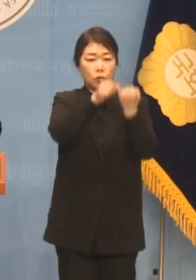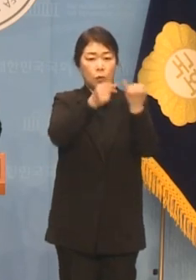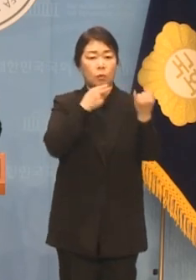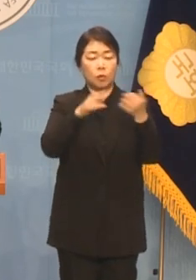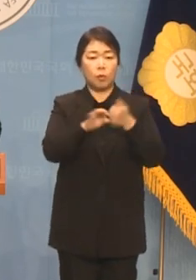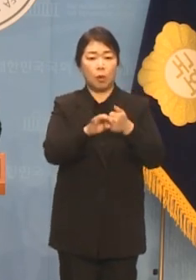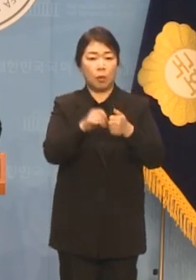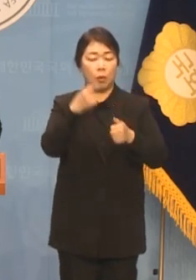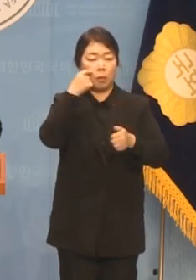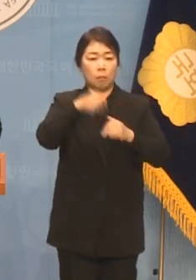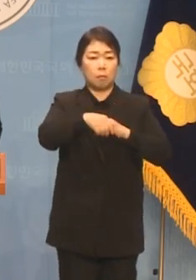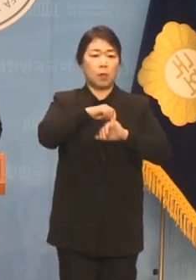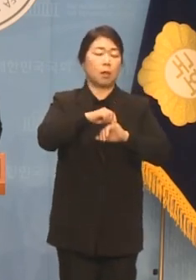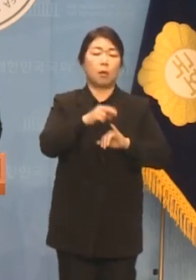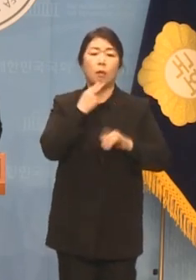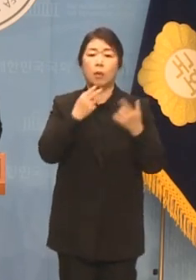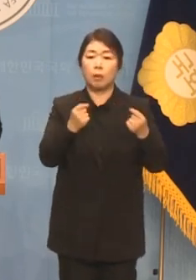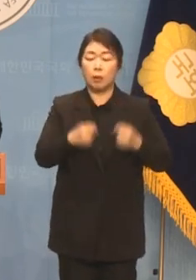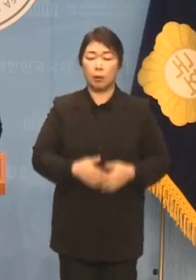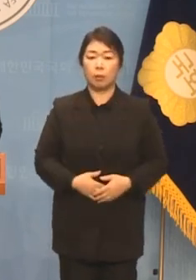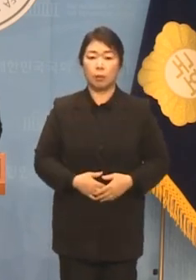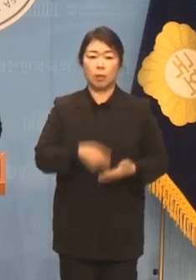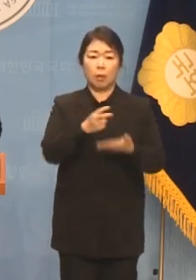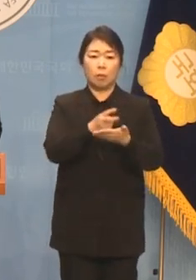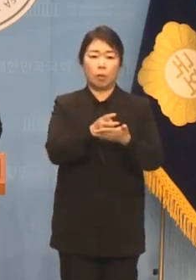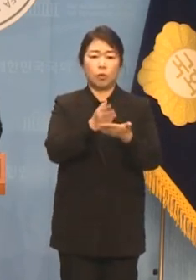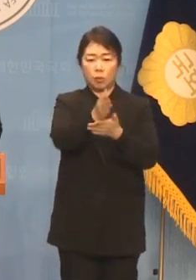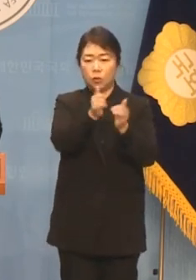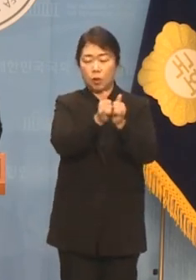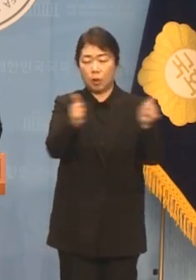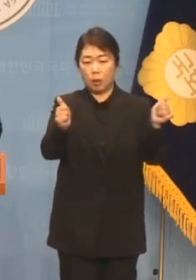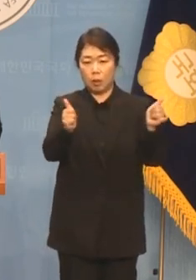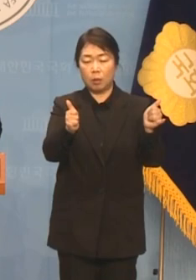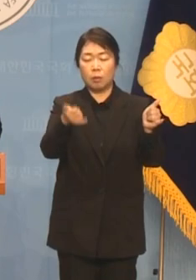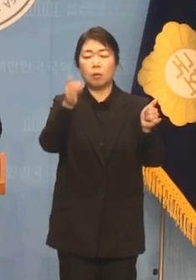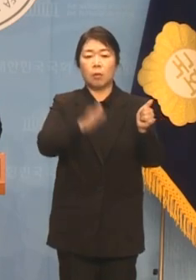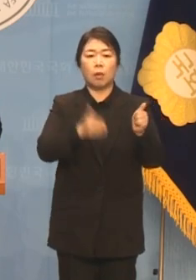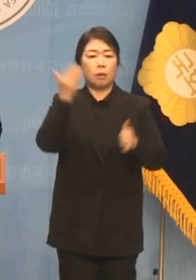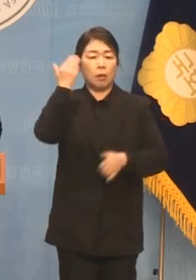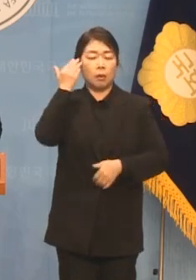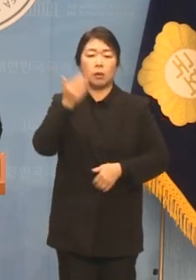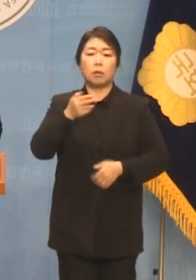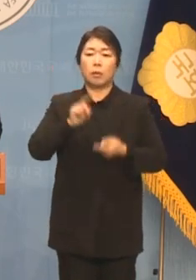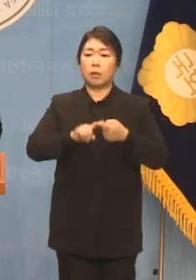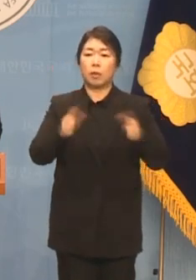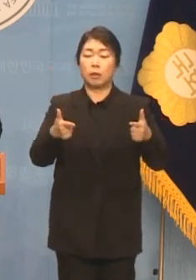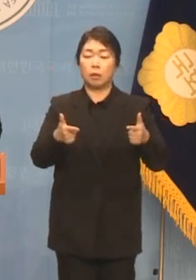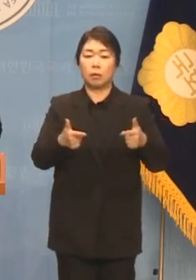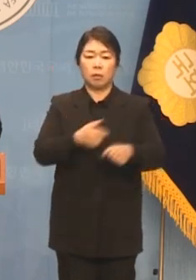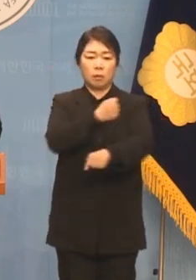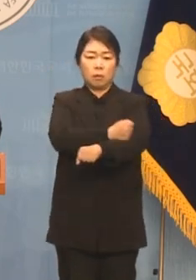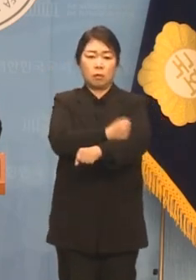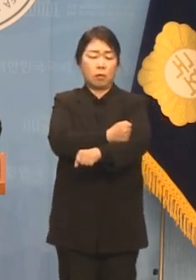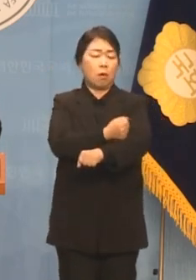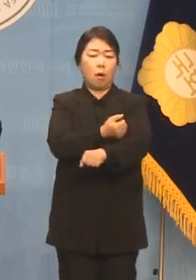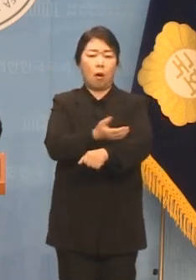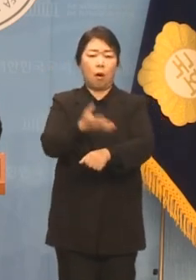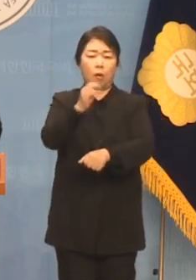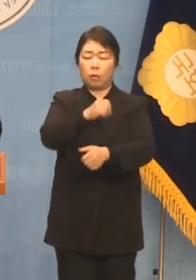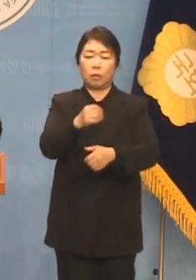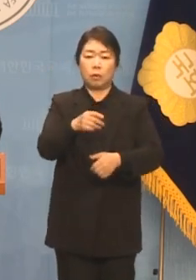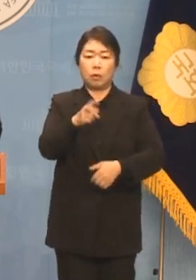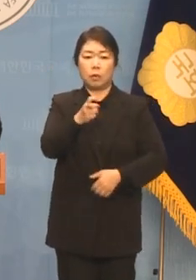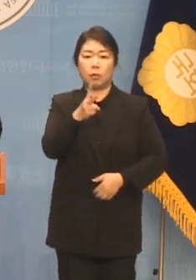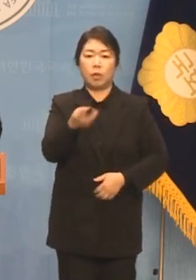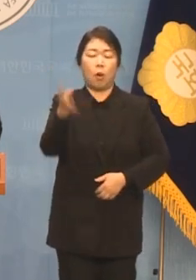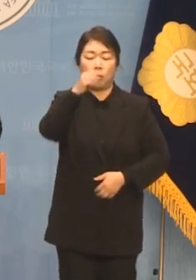않을 뻔했습니다 법조인으로서 비상식적인 거액의 수수료을 지